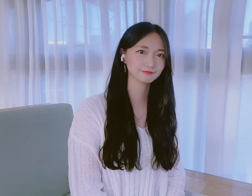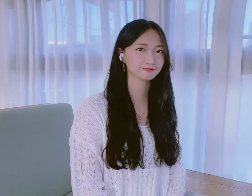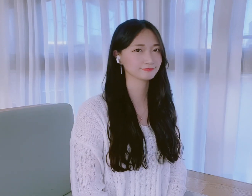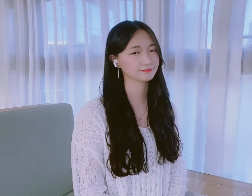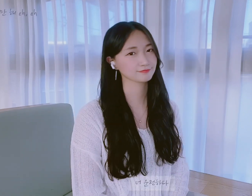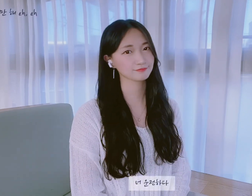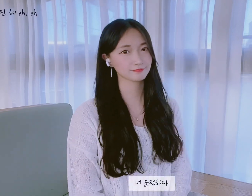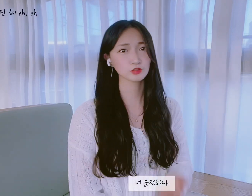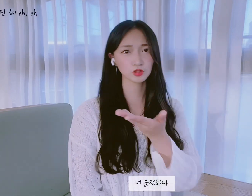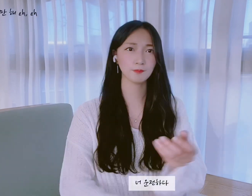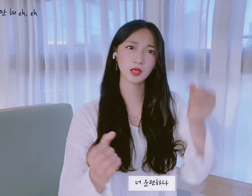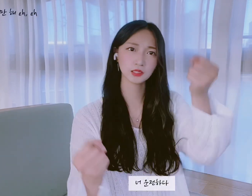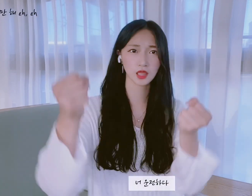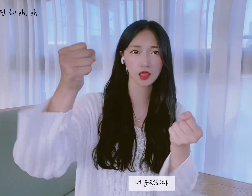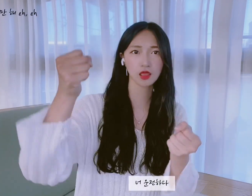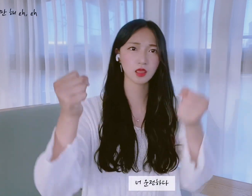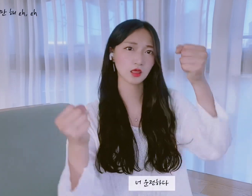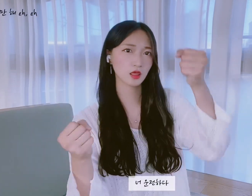너는 운전만해